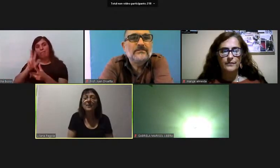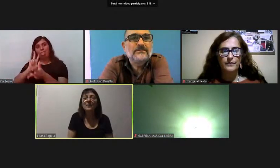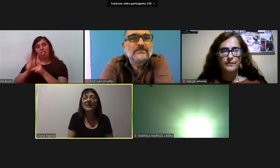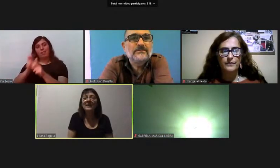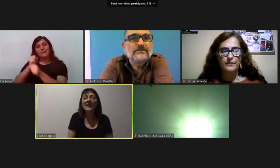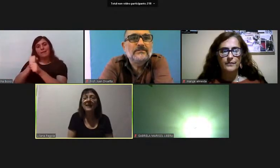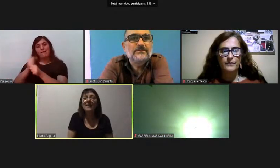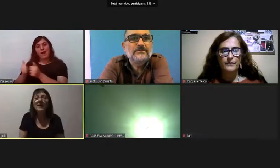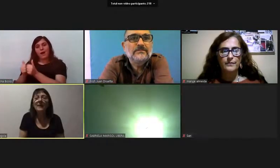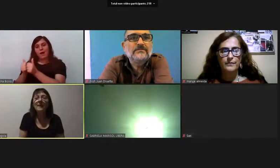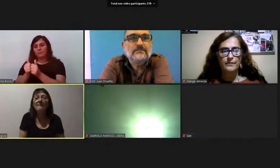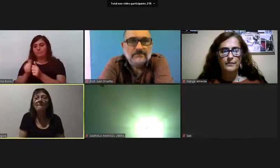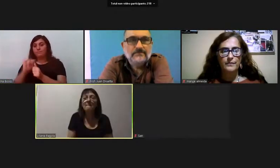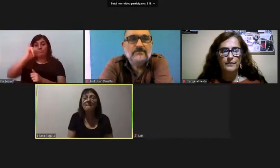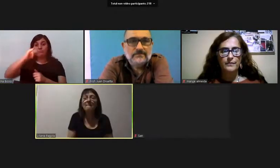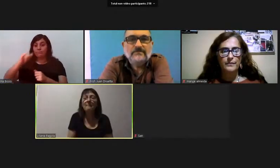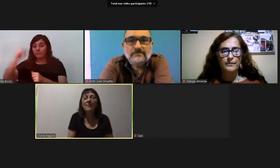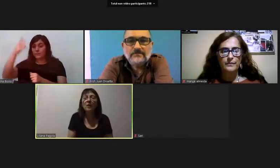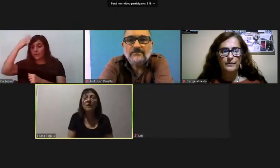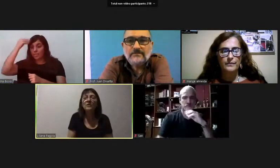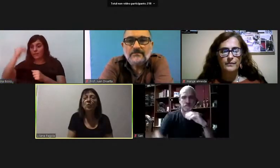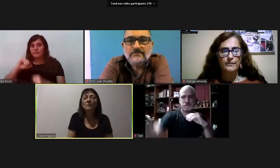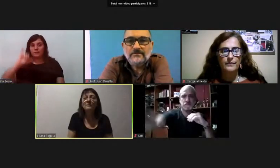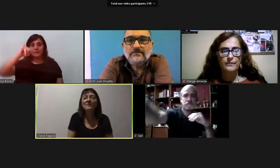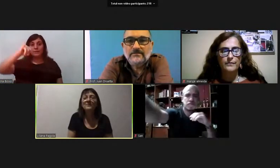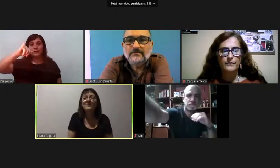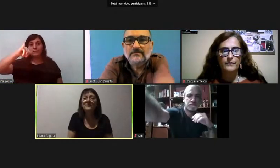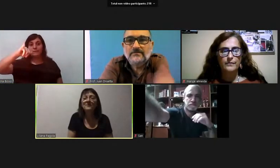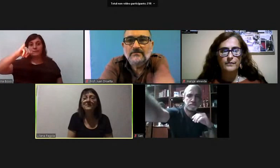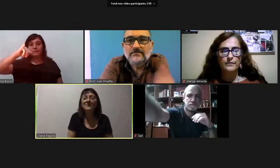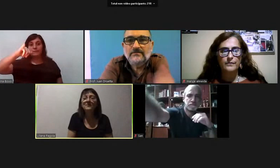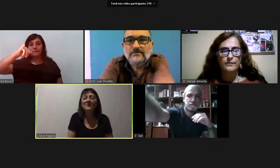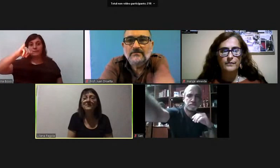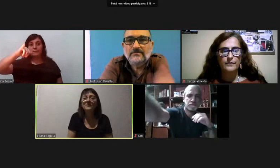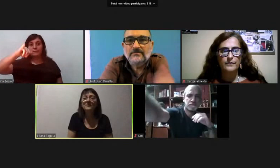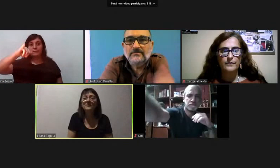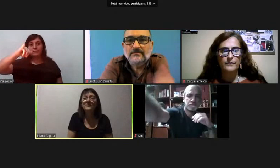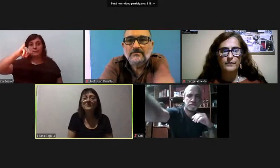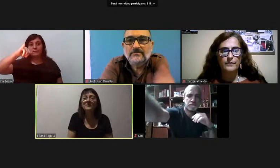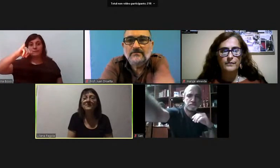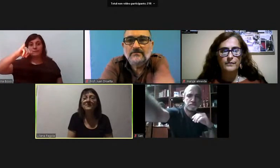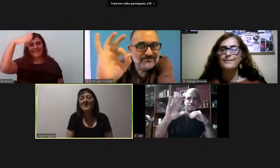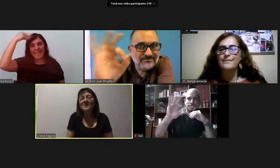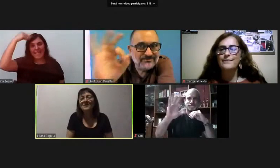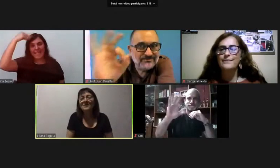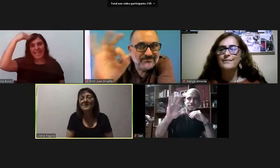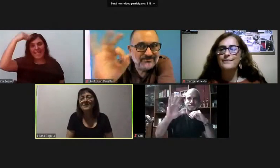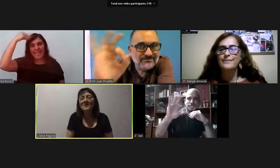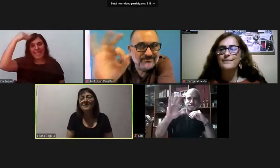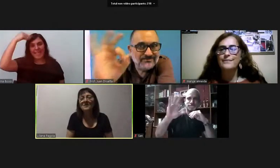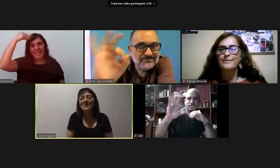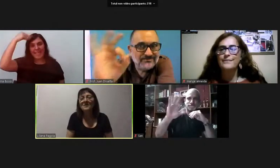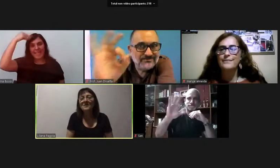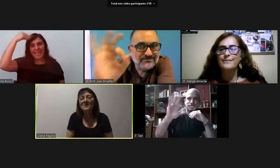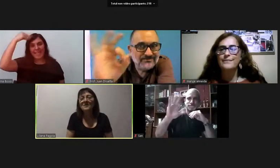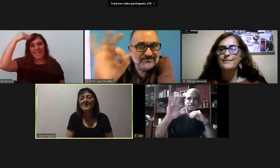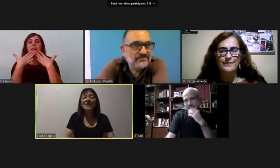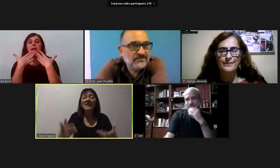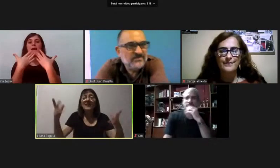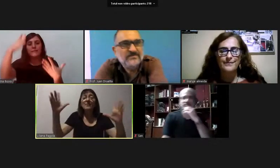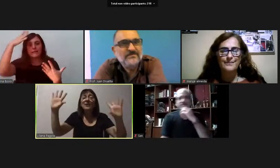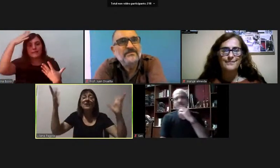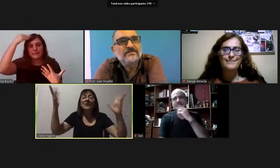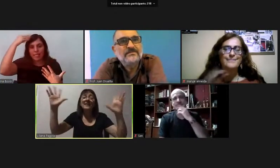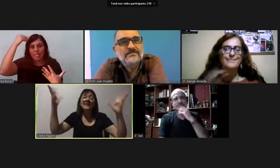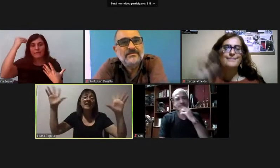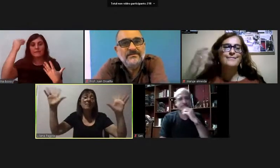Santi, ¿puede prender la cámara con el Zoom? Ahí está. Bueno, muchísimas gracias, Santiago.